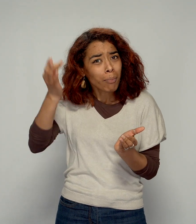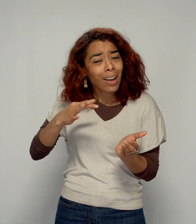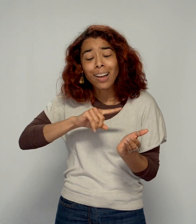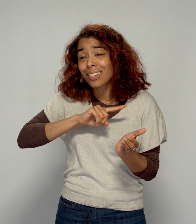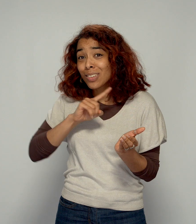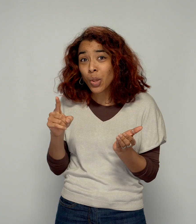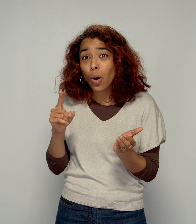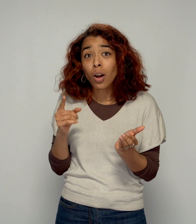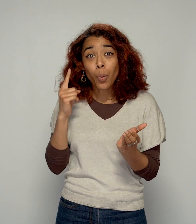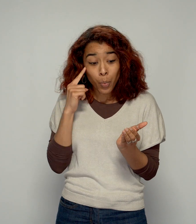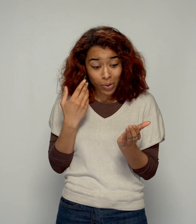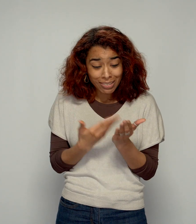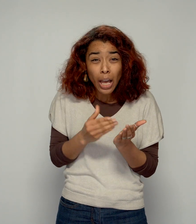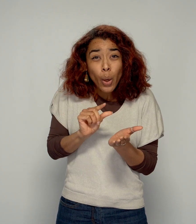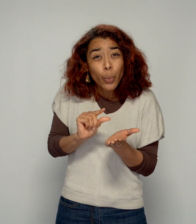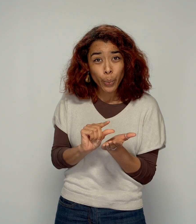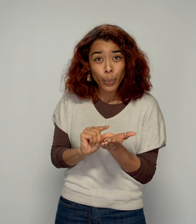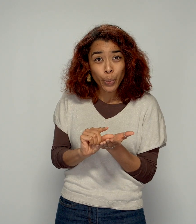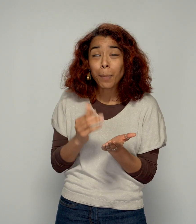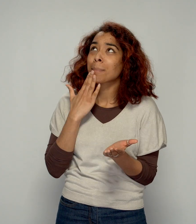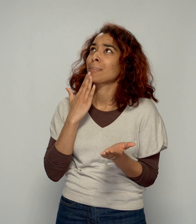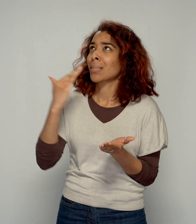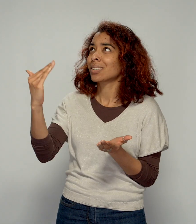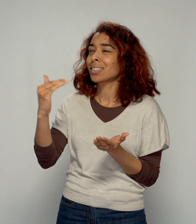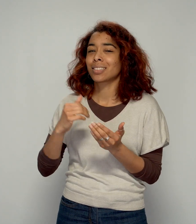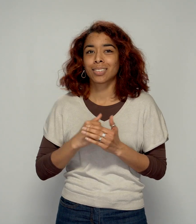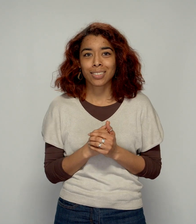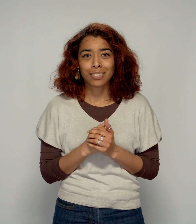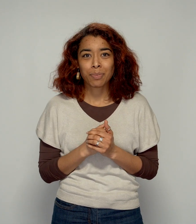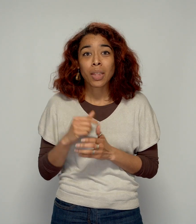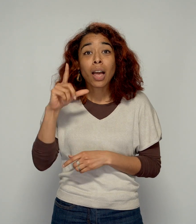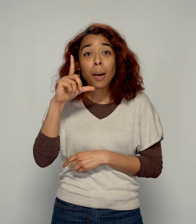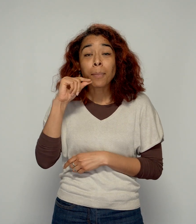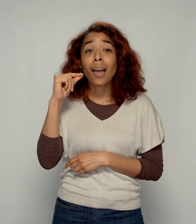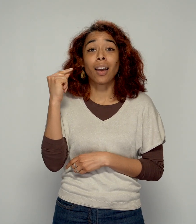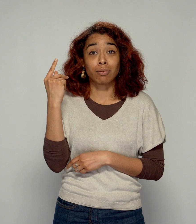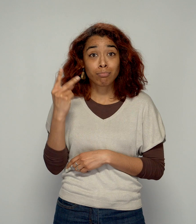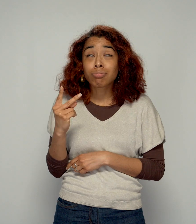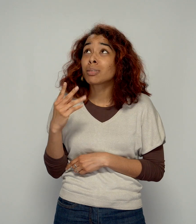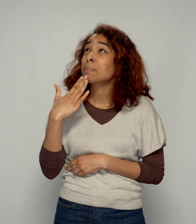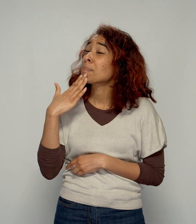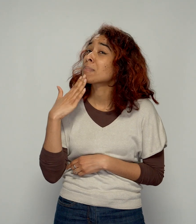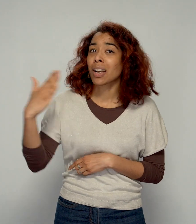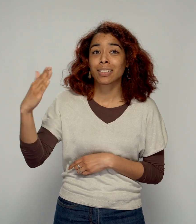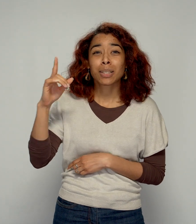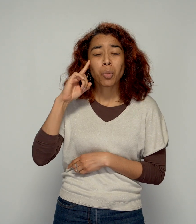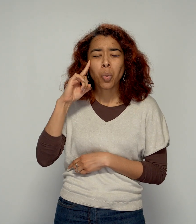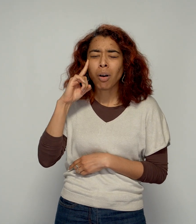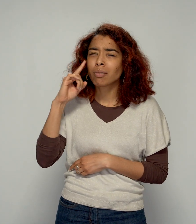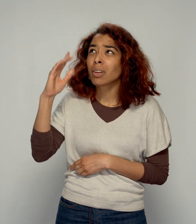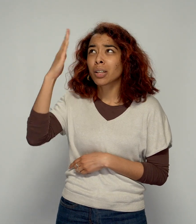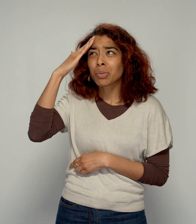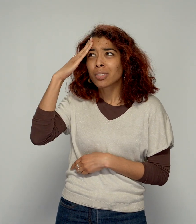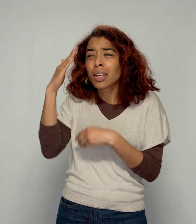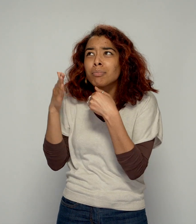pour le miracle, mais bien pour le peu qu'il avait entre ses mains. Il remerciait Dieu son Père, qu'il connaissait intimement, et savait qu'il